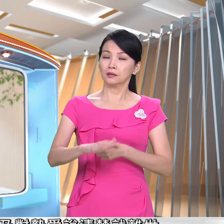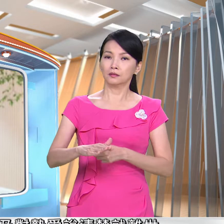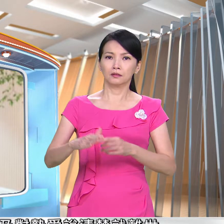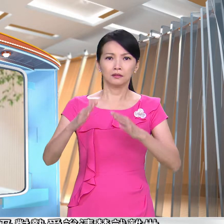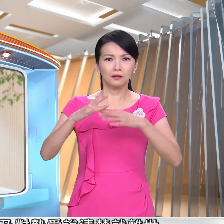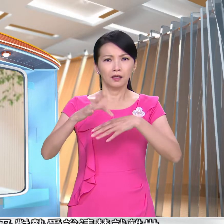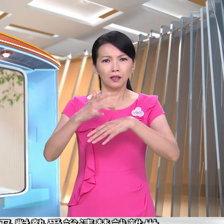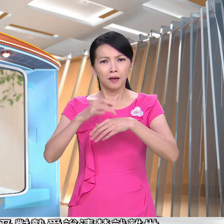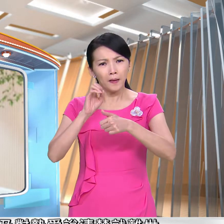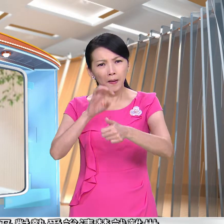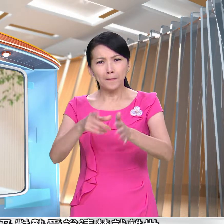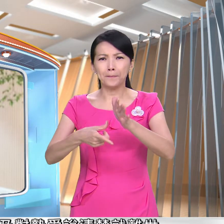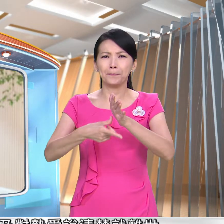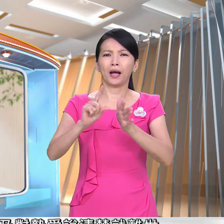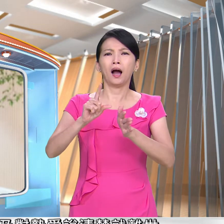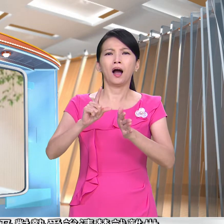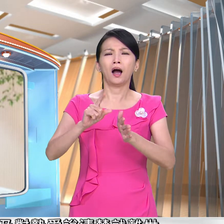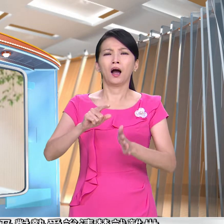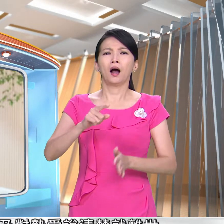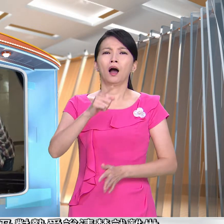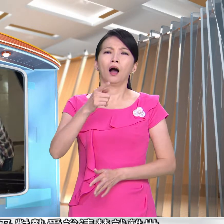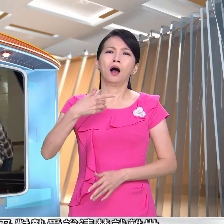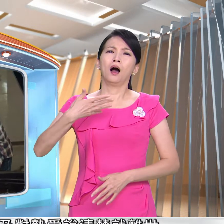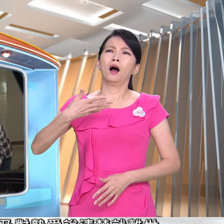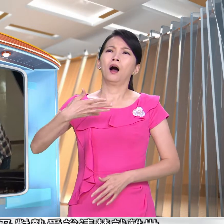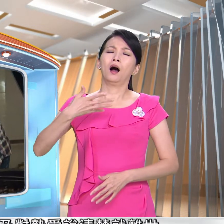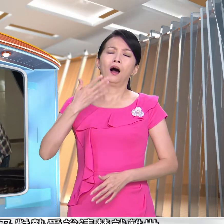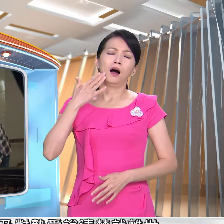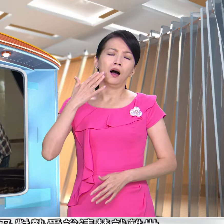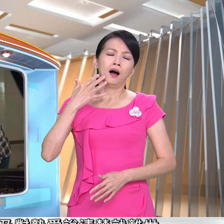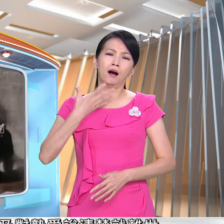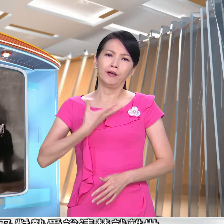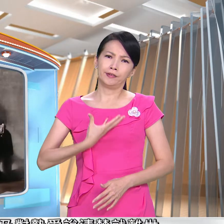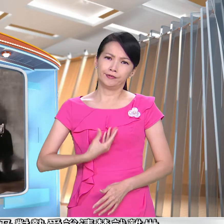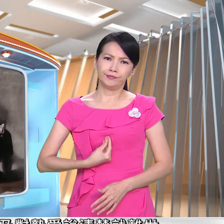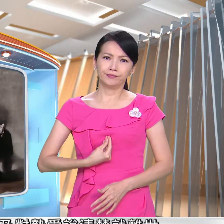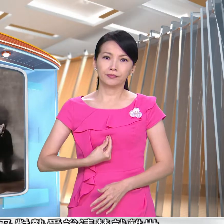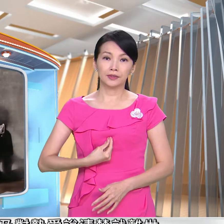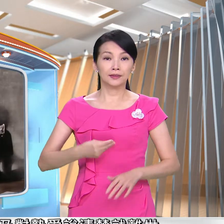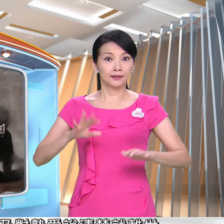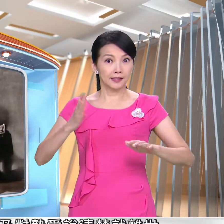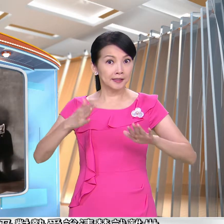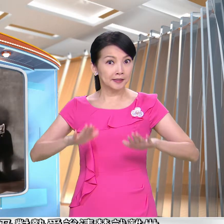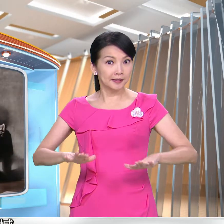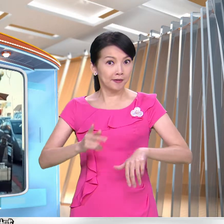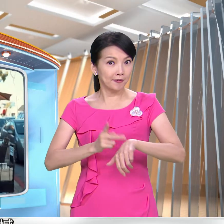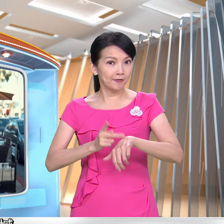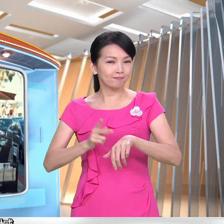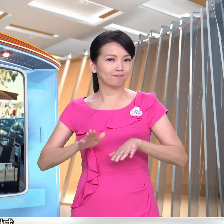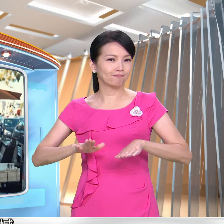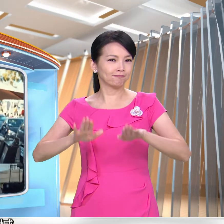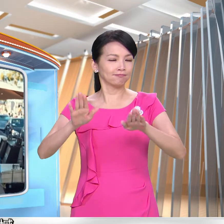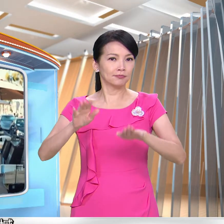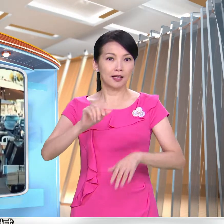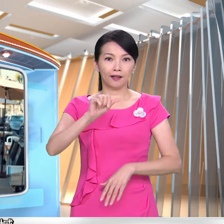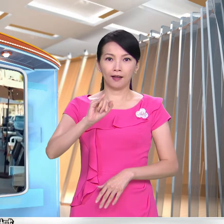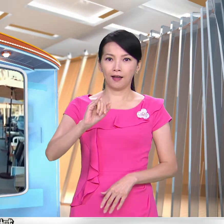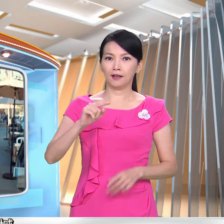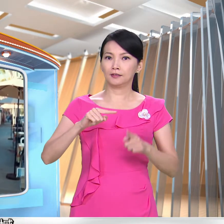有些话没能来得及对挚爱说清楚就离世，是人生最大的缺憾。不过